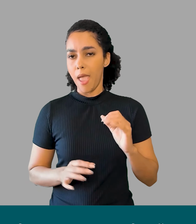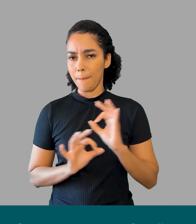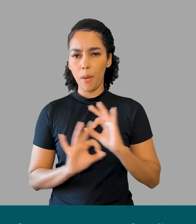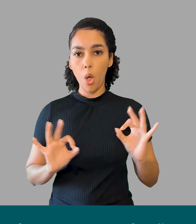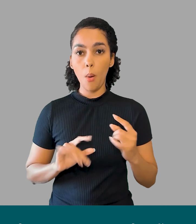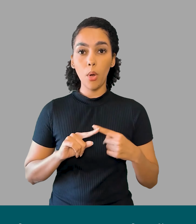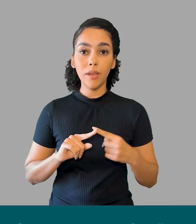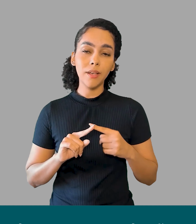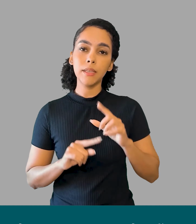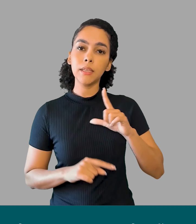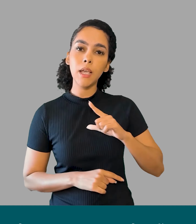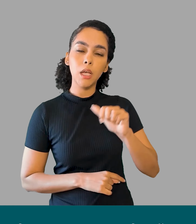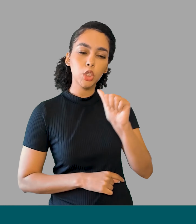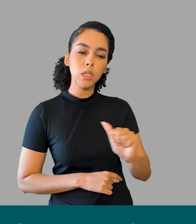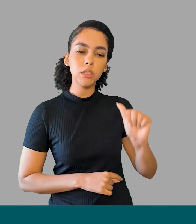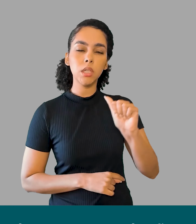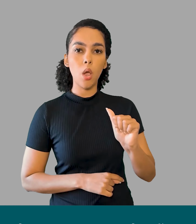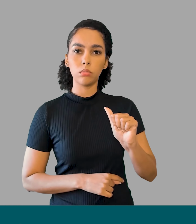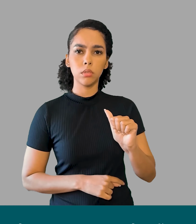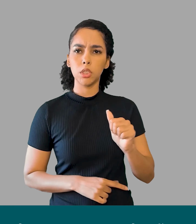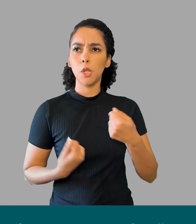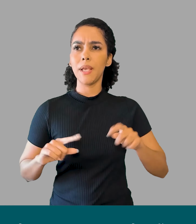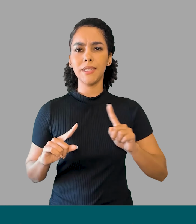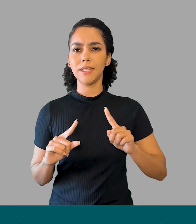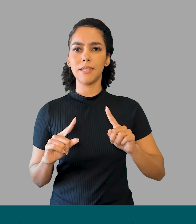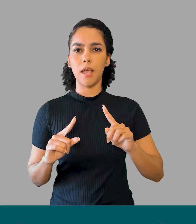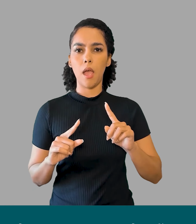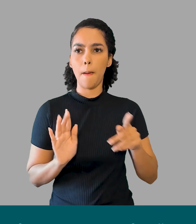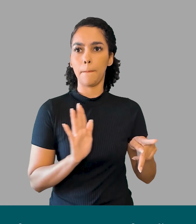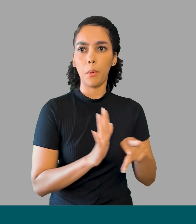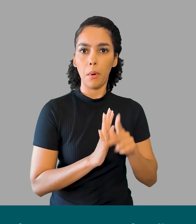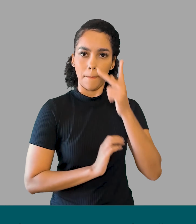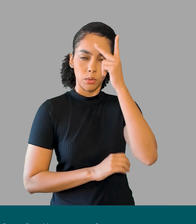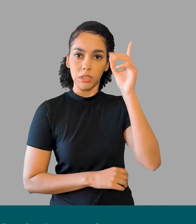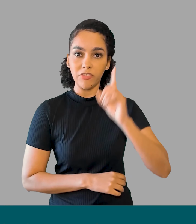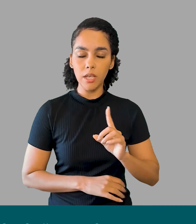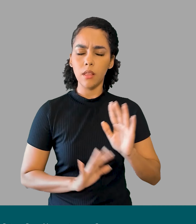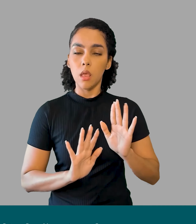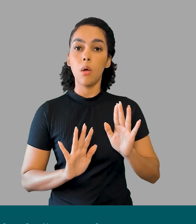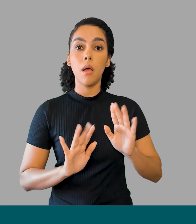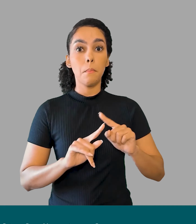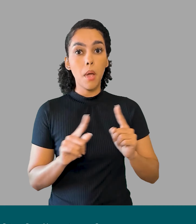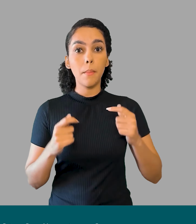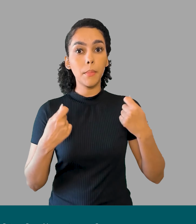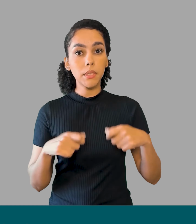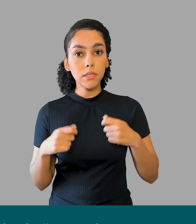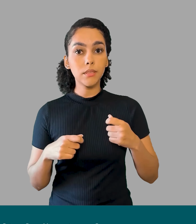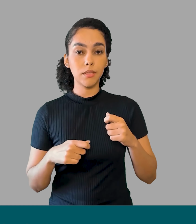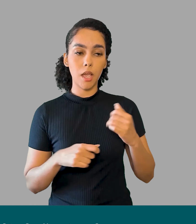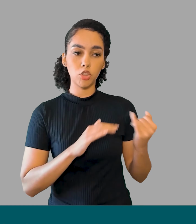associações que não é necessário que sejam de pessoas com deficiência. É necessário que essa